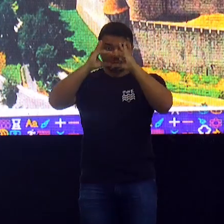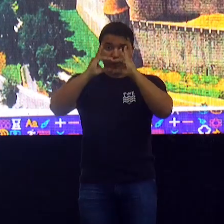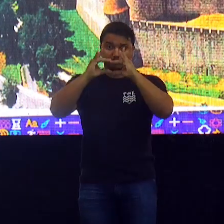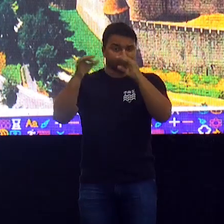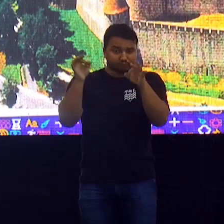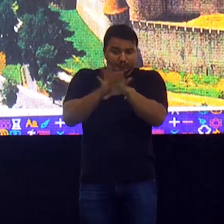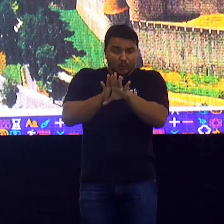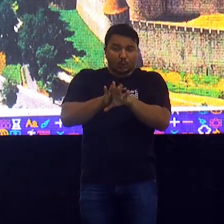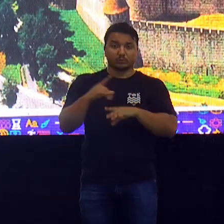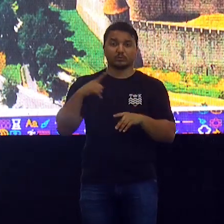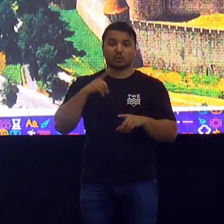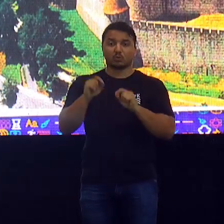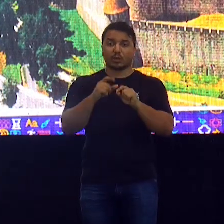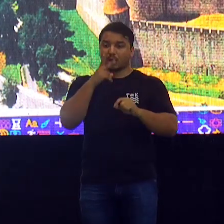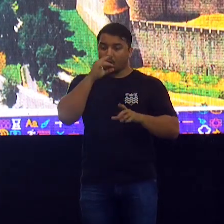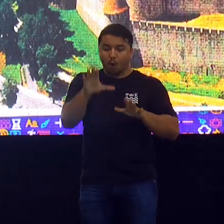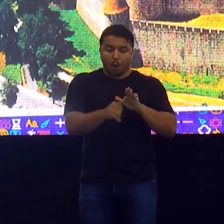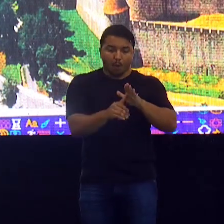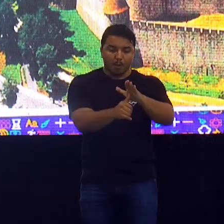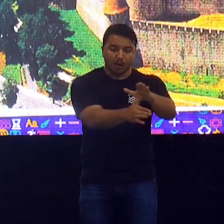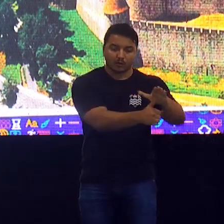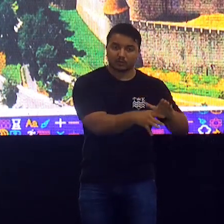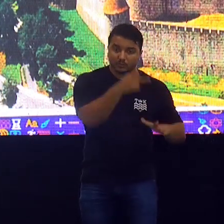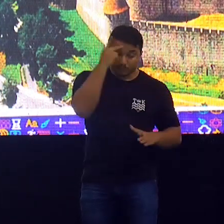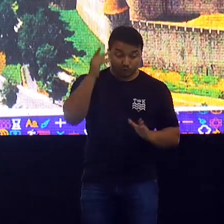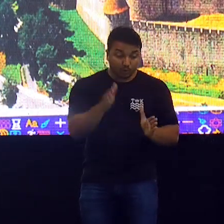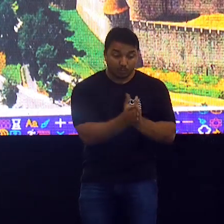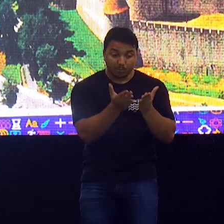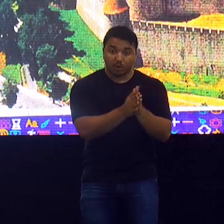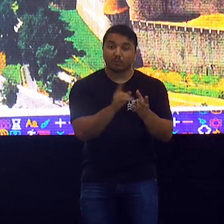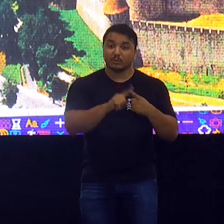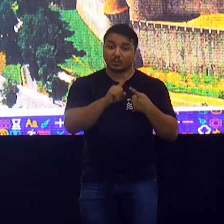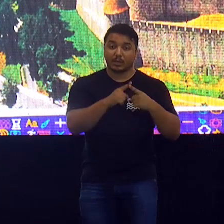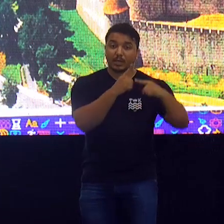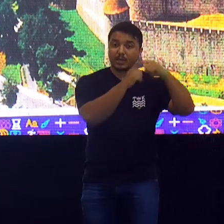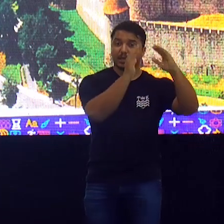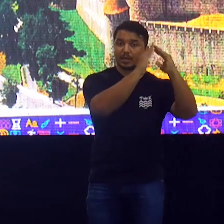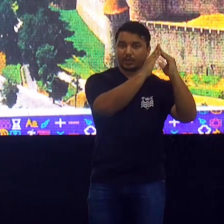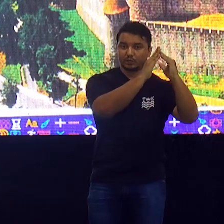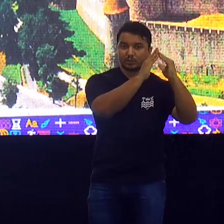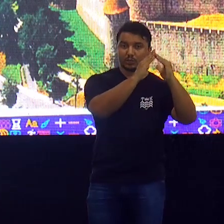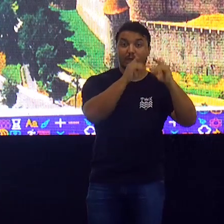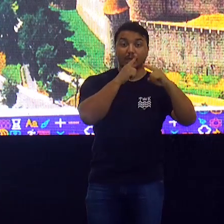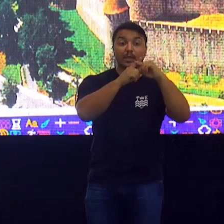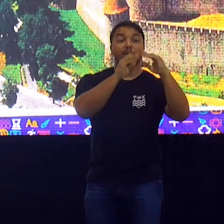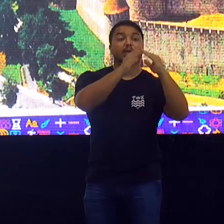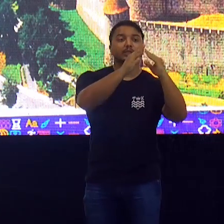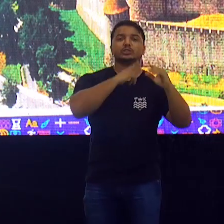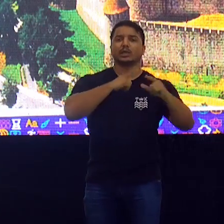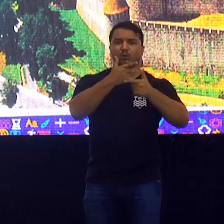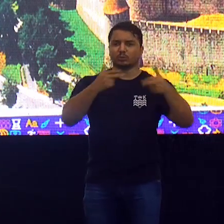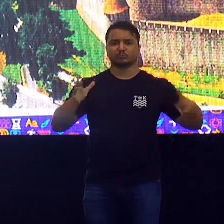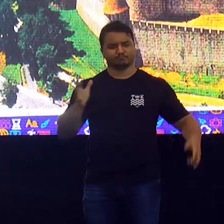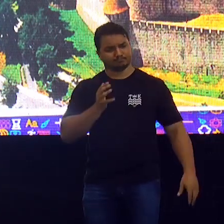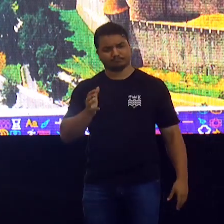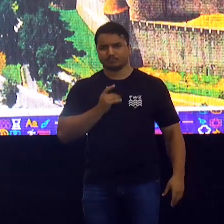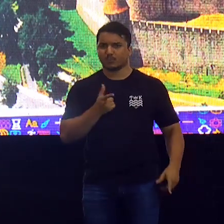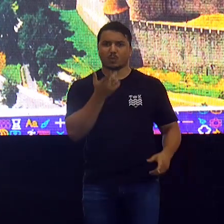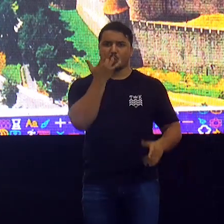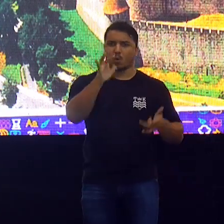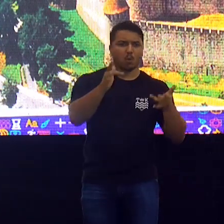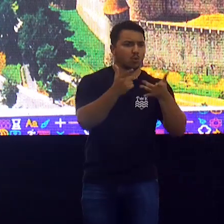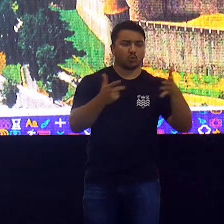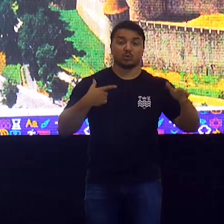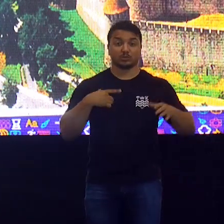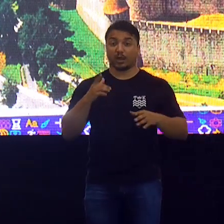castelos, então eles saqueavam quem? Os servos e a igreja. A igreja tinha muita riqueza, então o